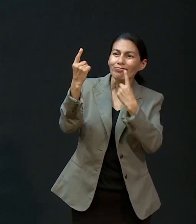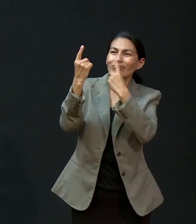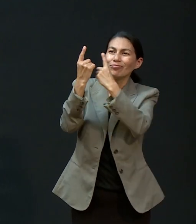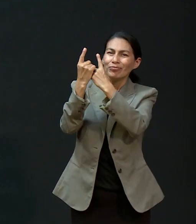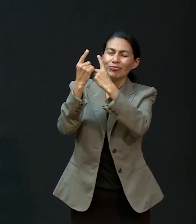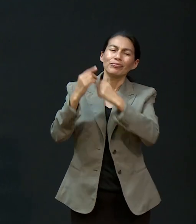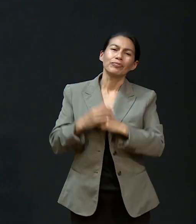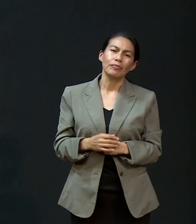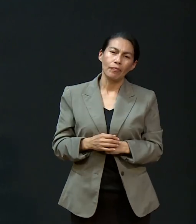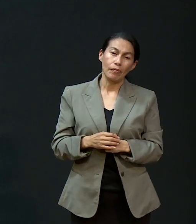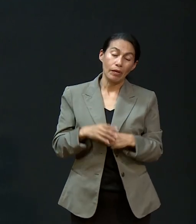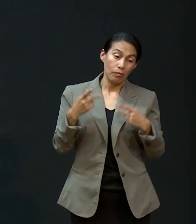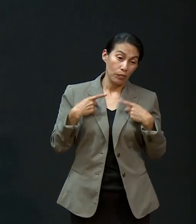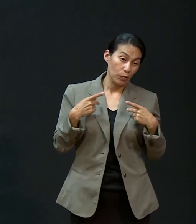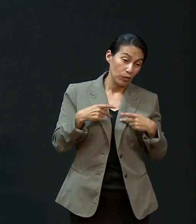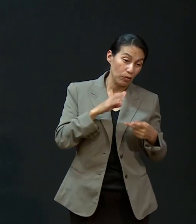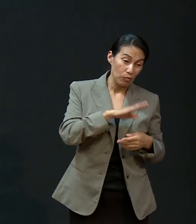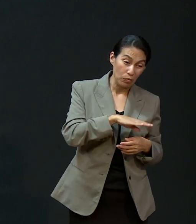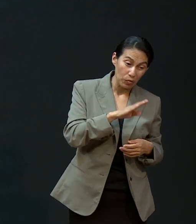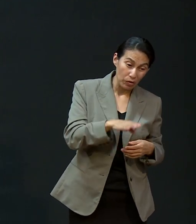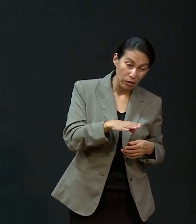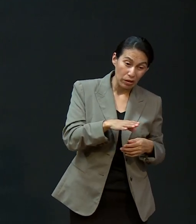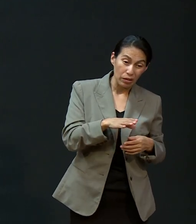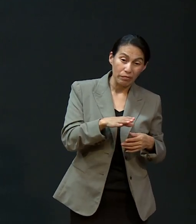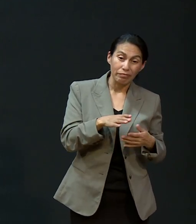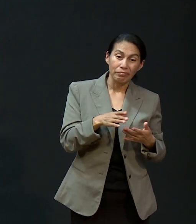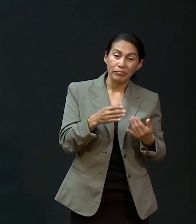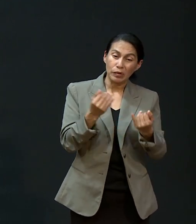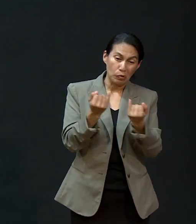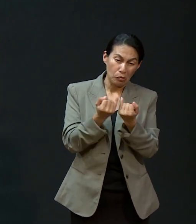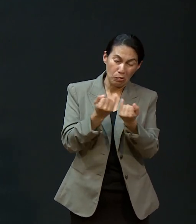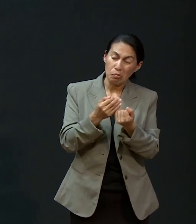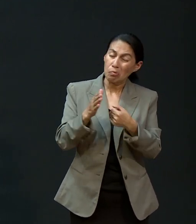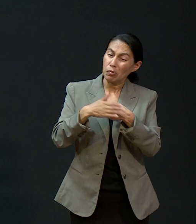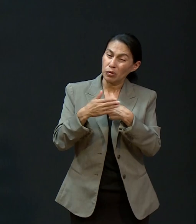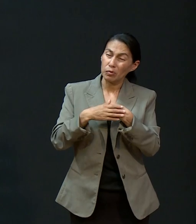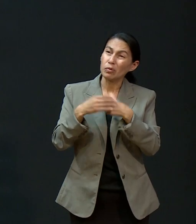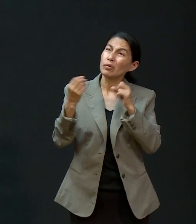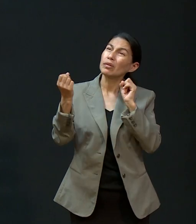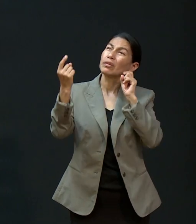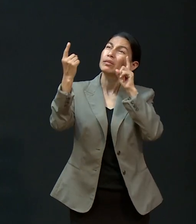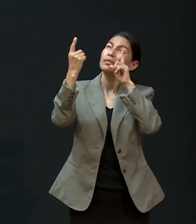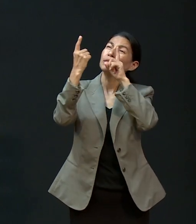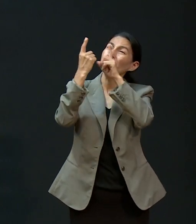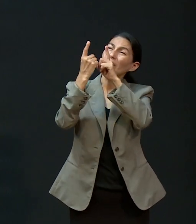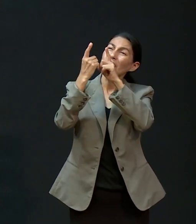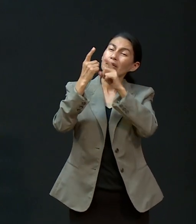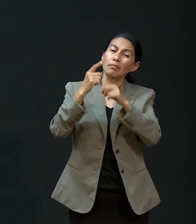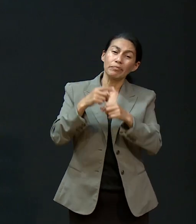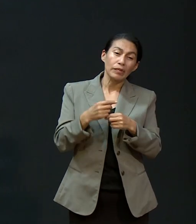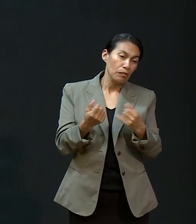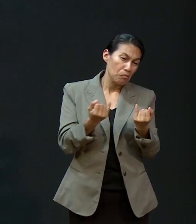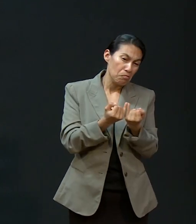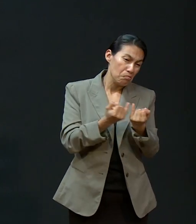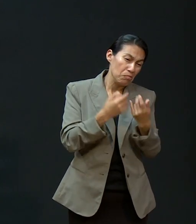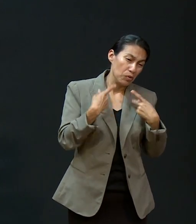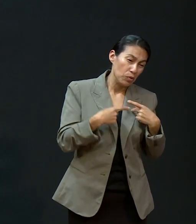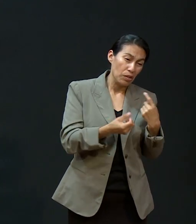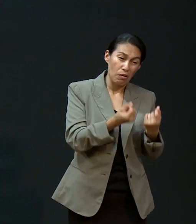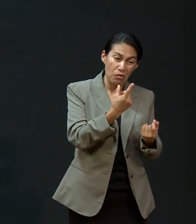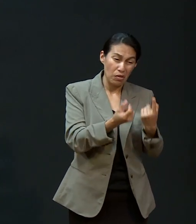pronto voy a ver a quienes he perdido también. Sé que muchas personas que están pasando por estas circunstancias no comprendemos el por qué.